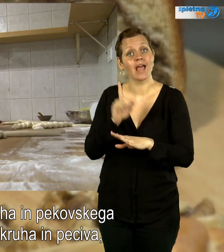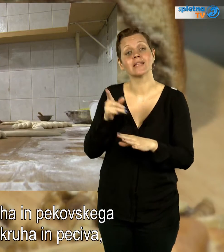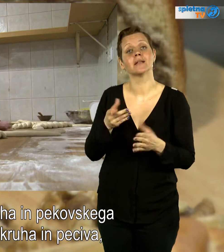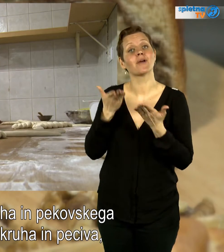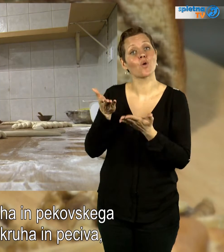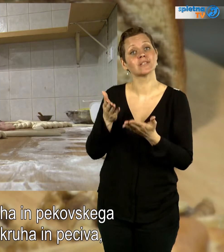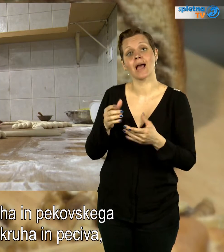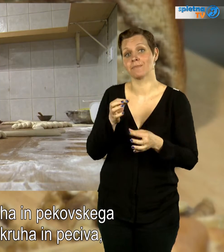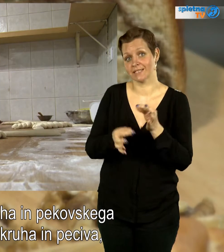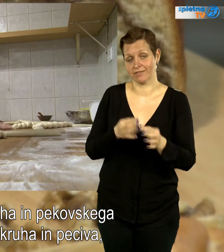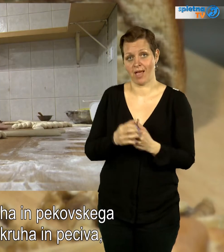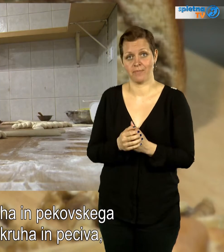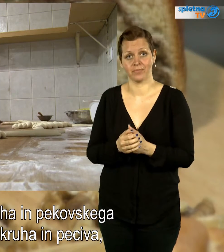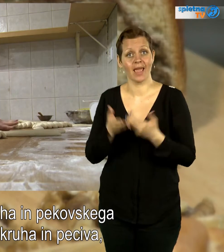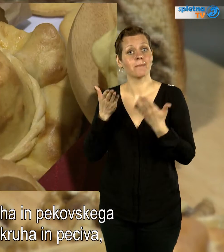vzdrževanja strojev in naprav.